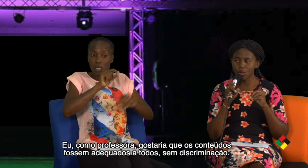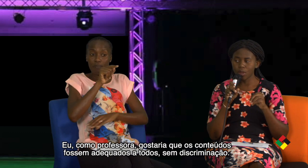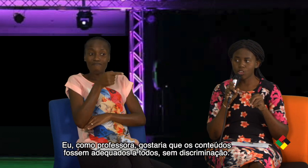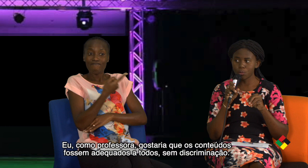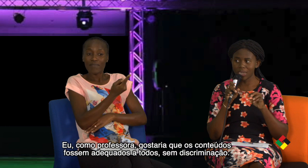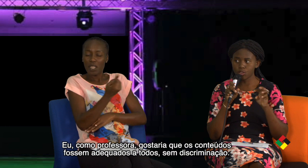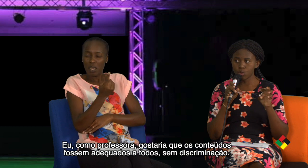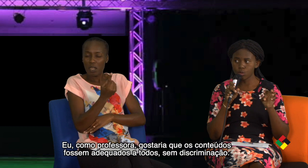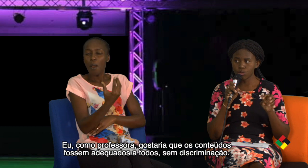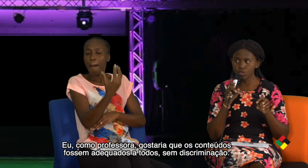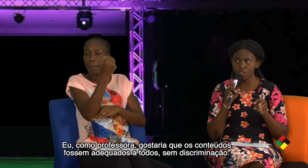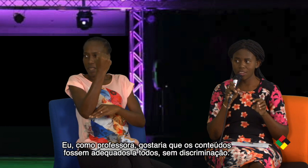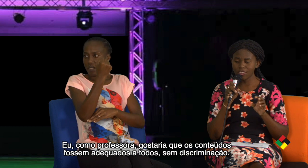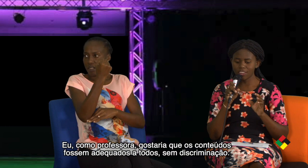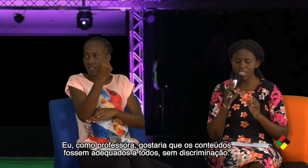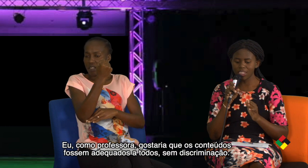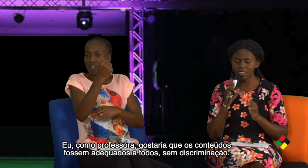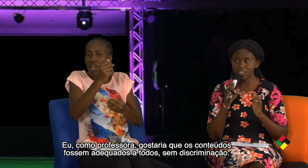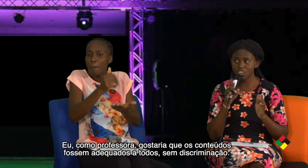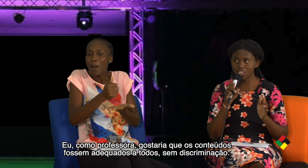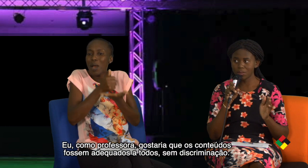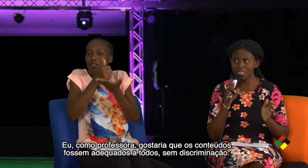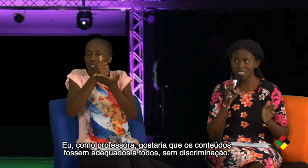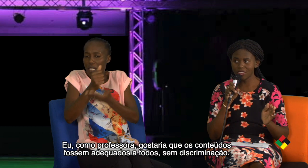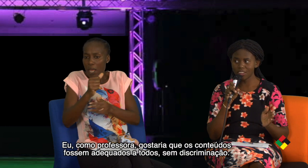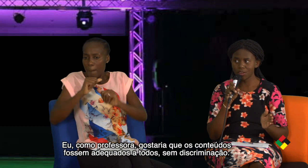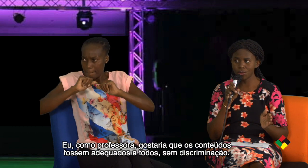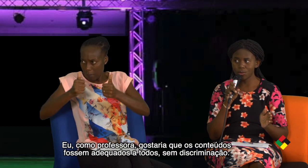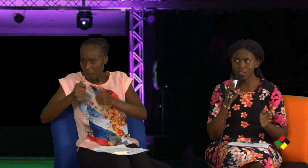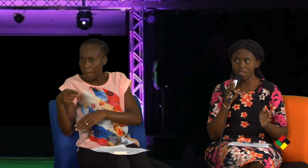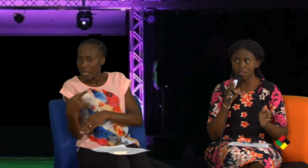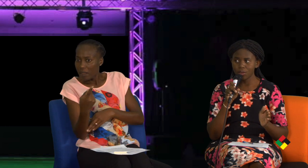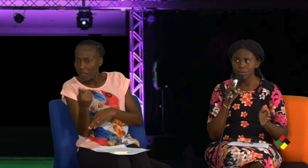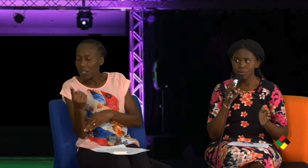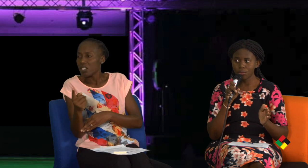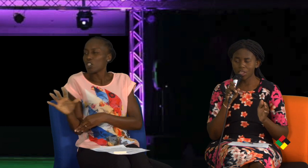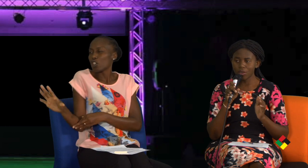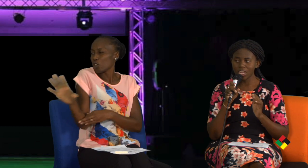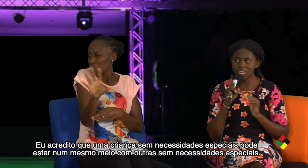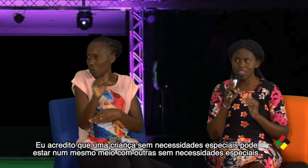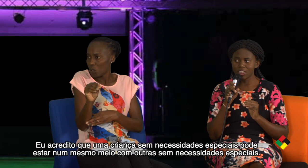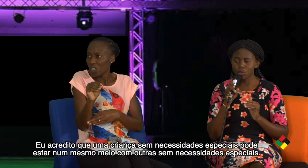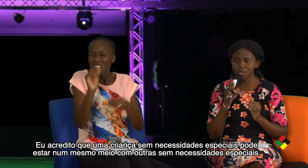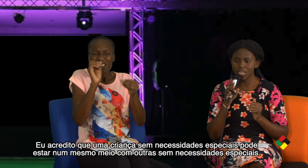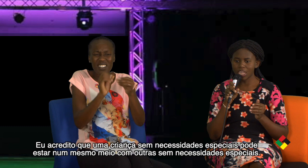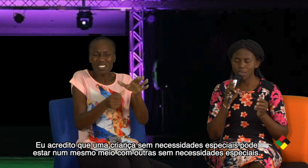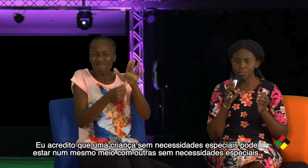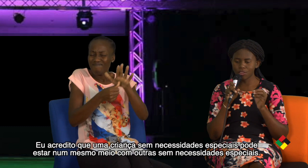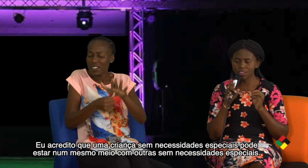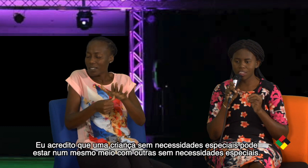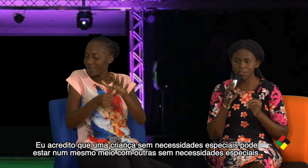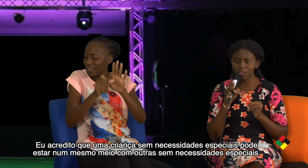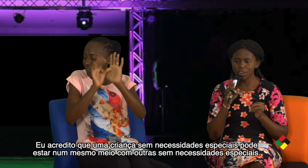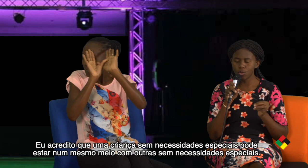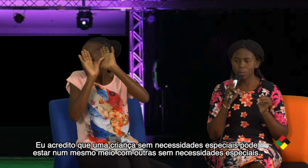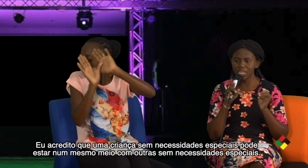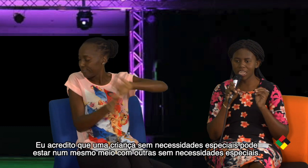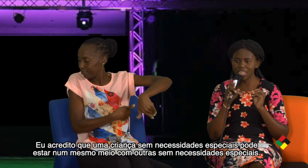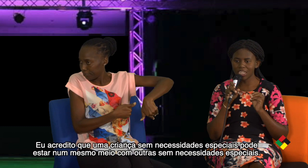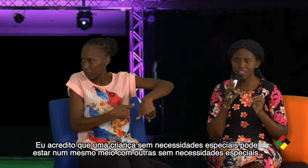adequados para todos, sem discriminação. Porque eu acredito que é possível uma criança